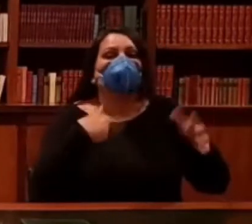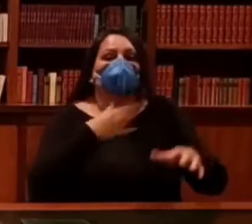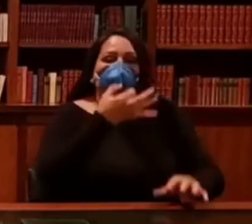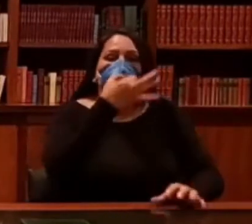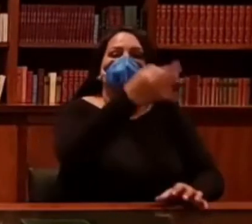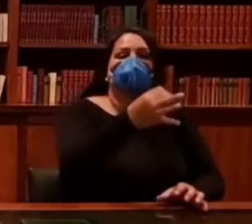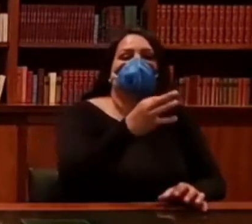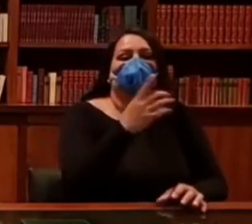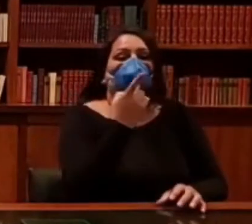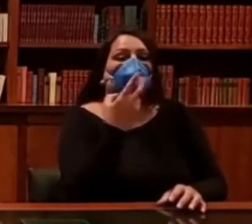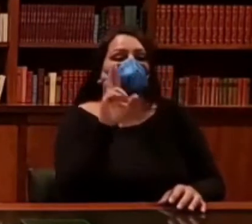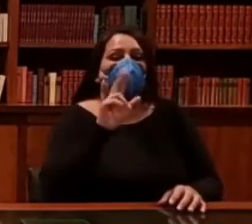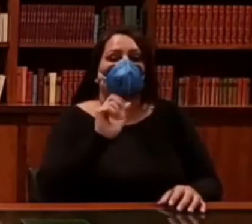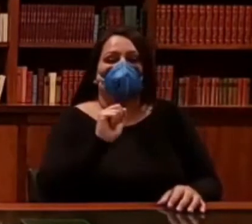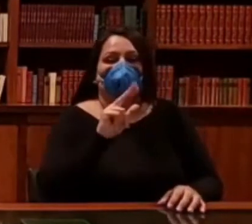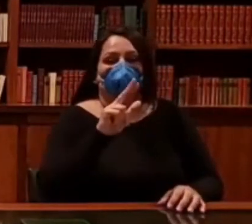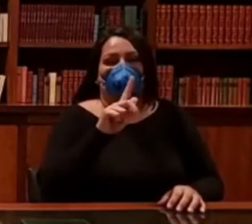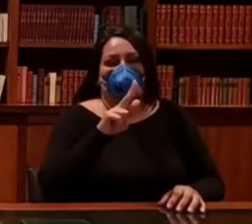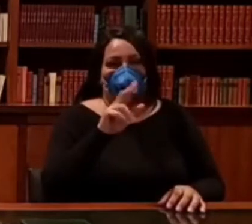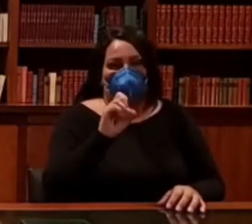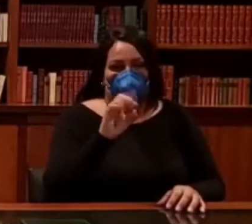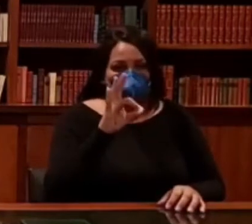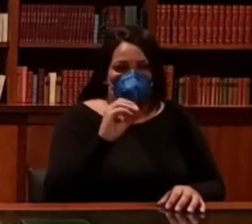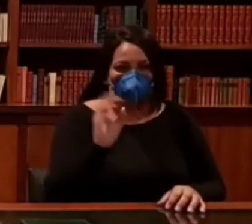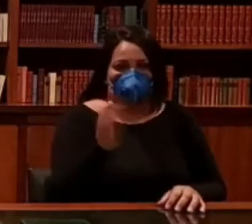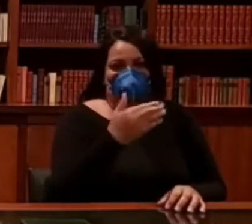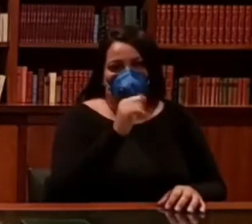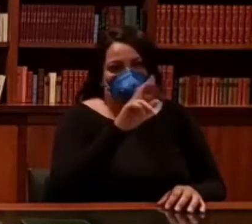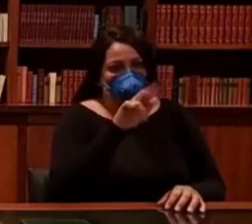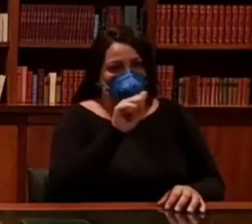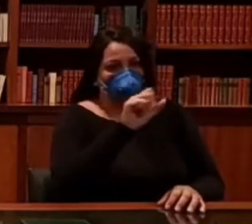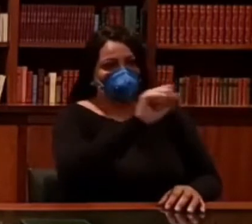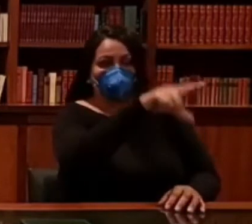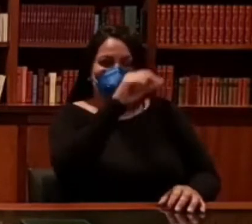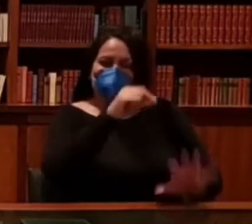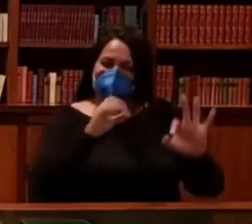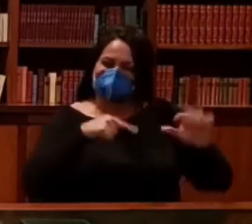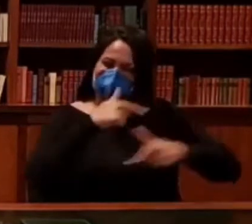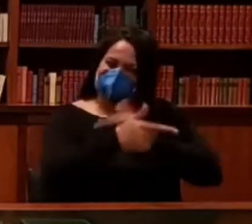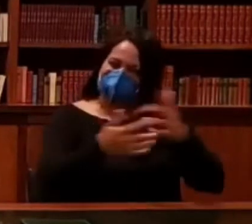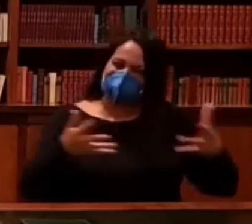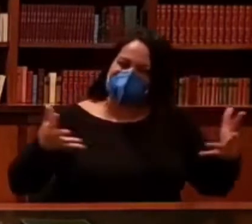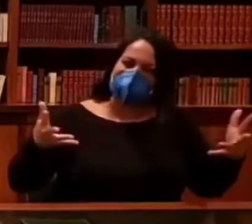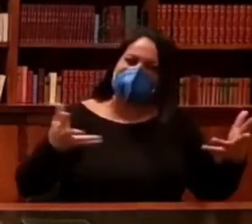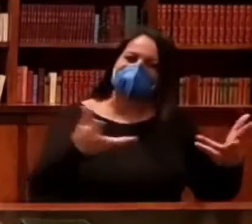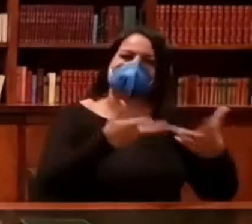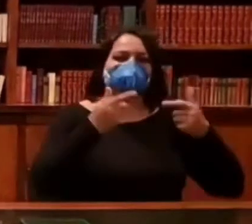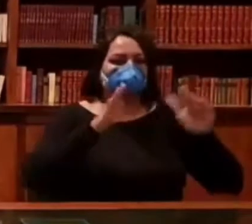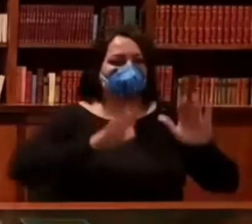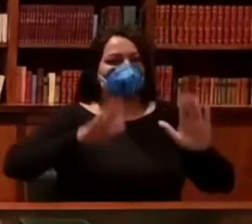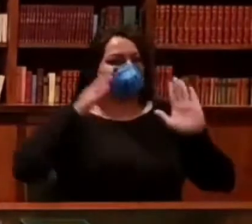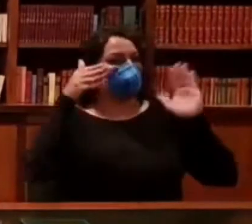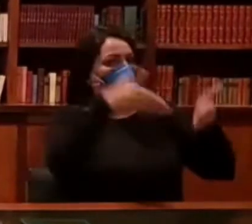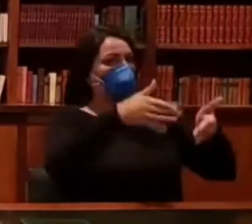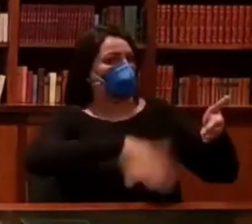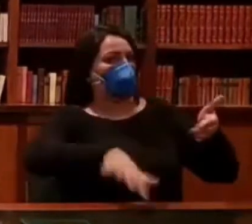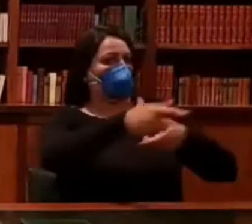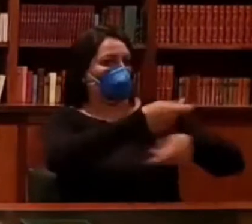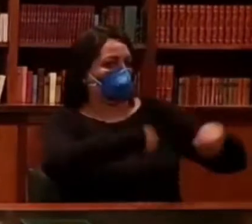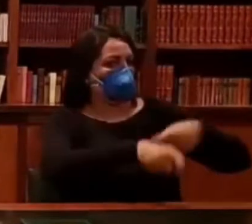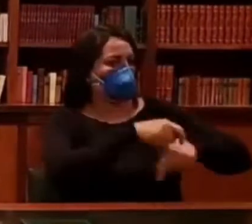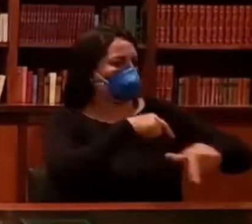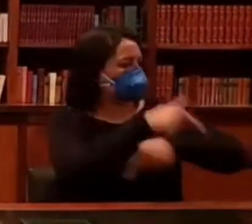Augusto Aras, no meu entender, está fazendo um trabalho excepcional. As suas posições voltadas para a economia estão sendo excepcionais.